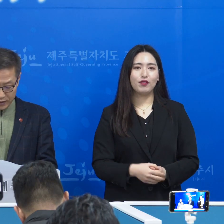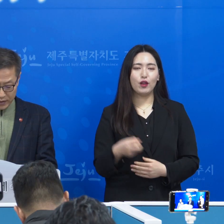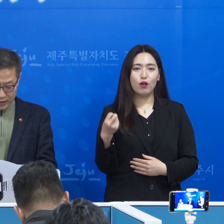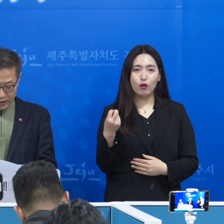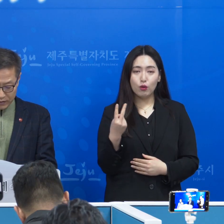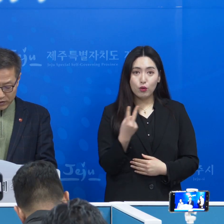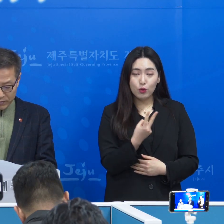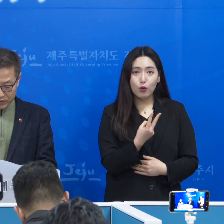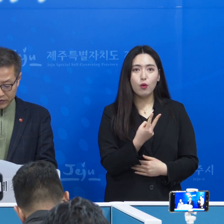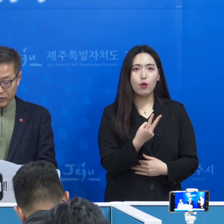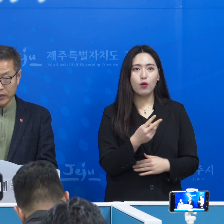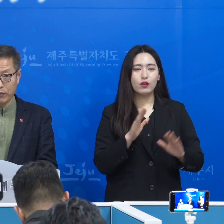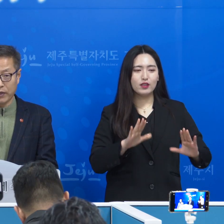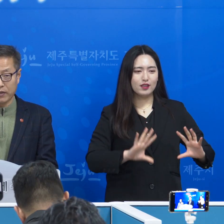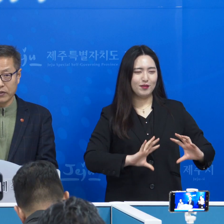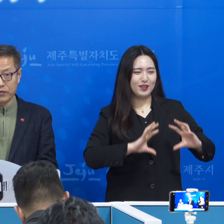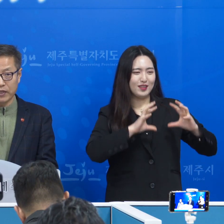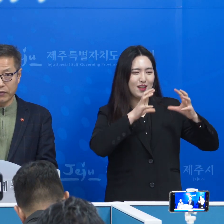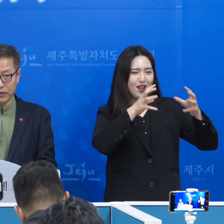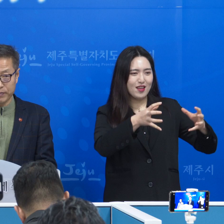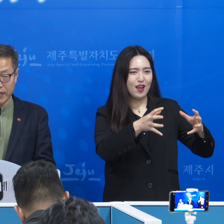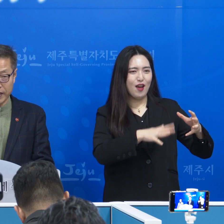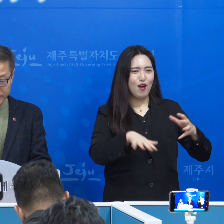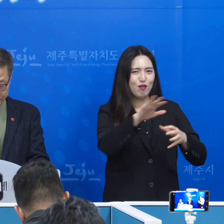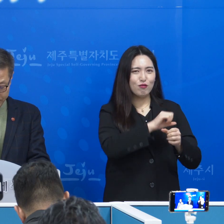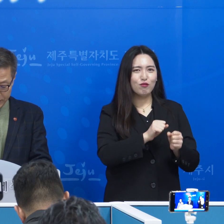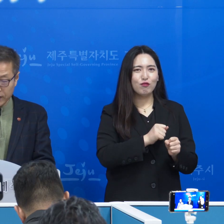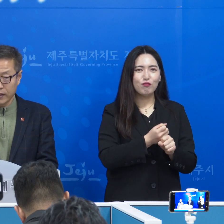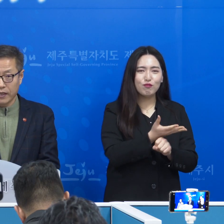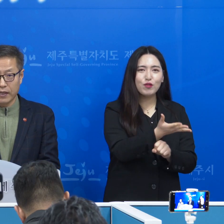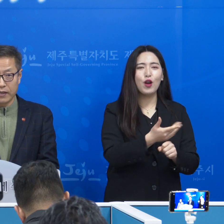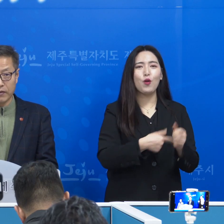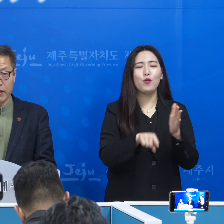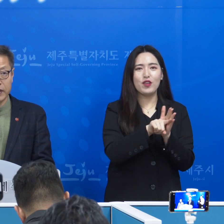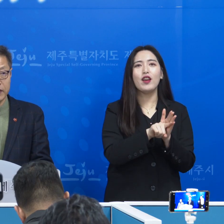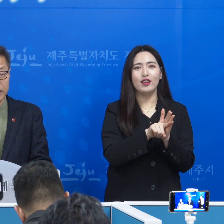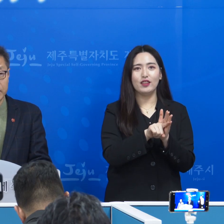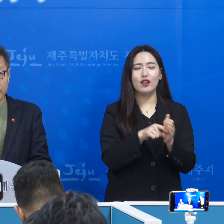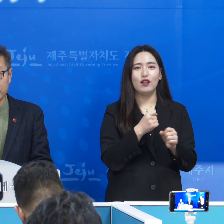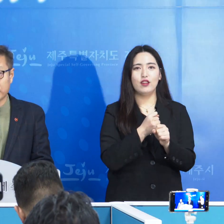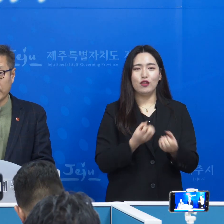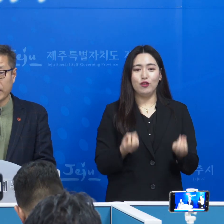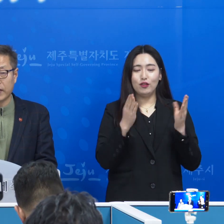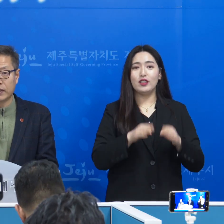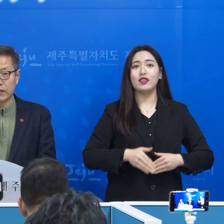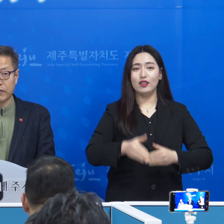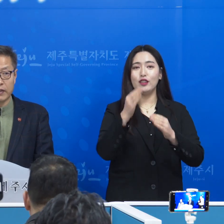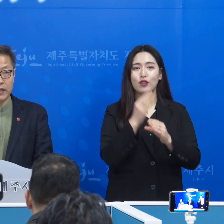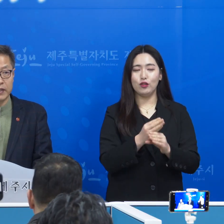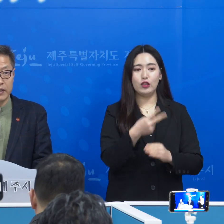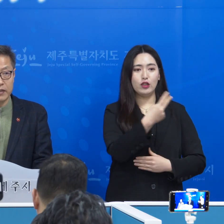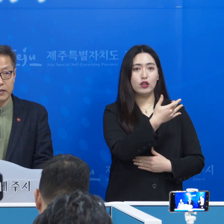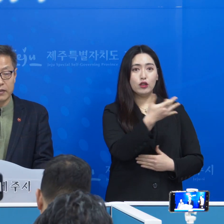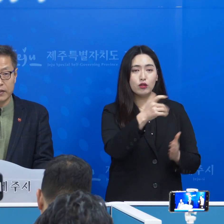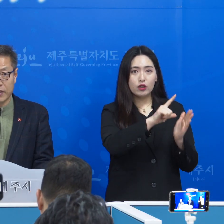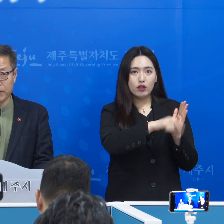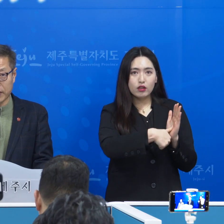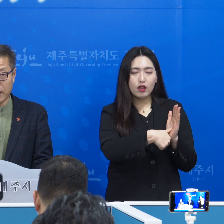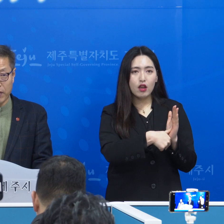또다시 글로벌 축제로의 도약을 추진하고 있습니다. 과거에 2019년도에 그